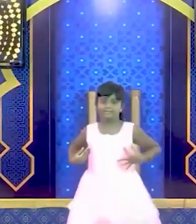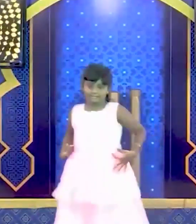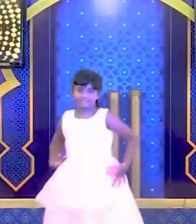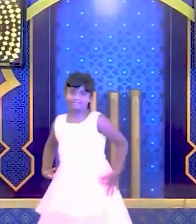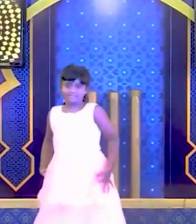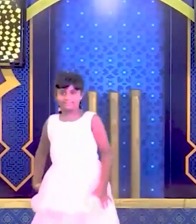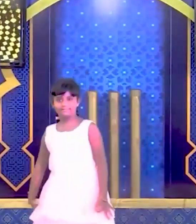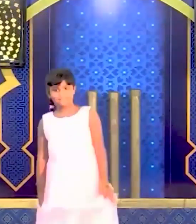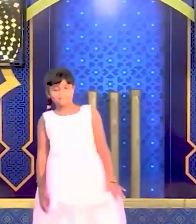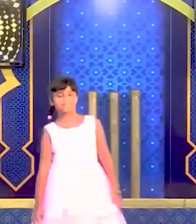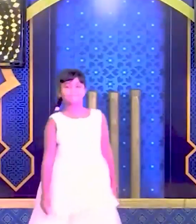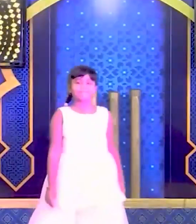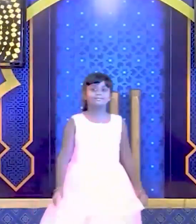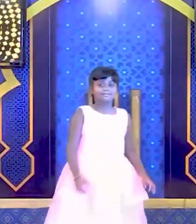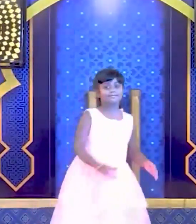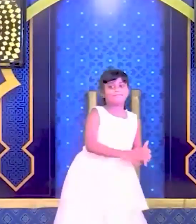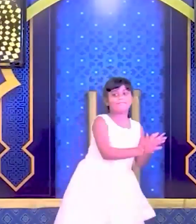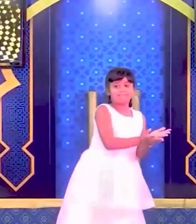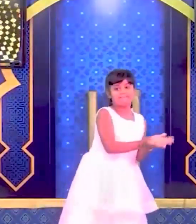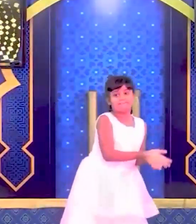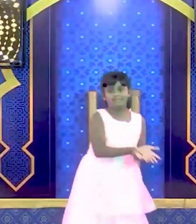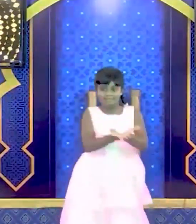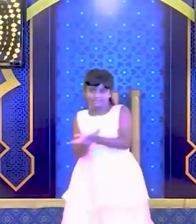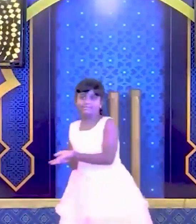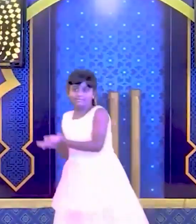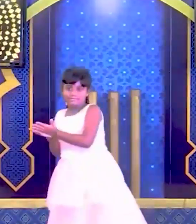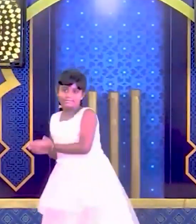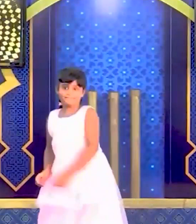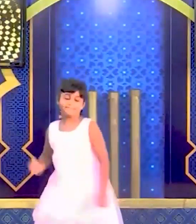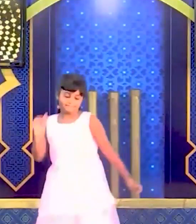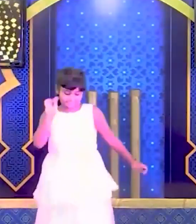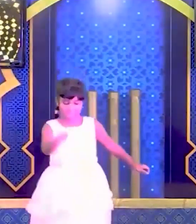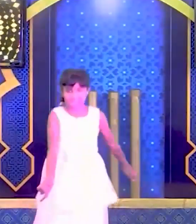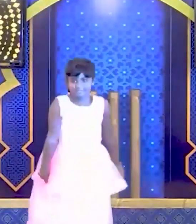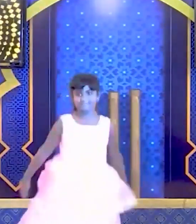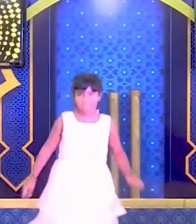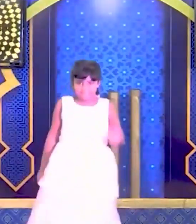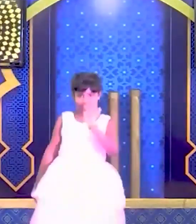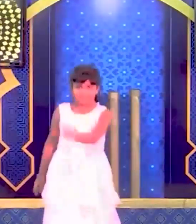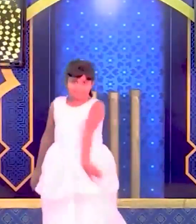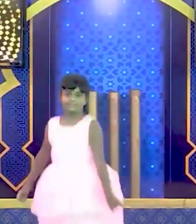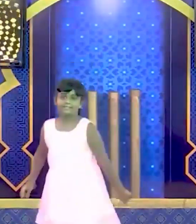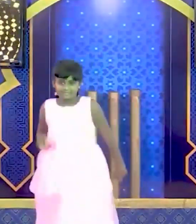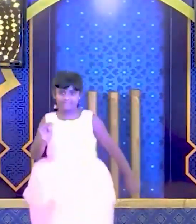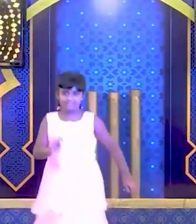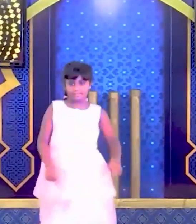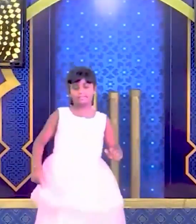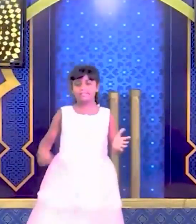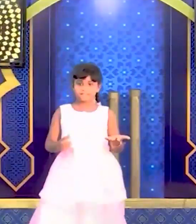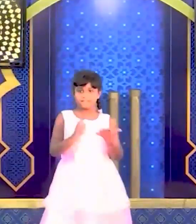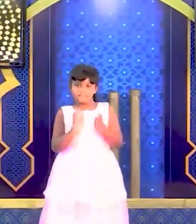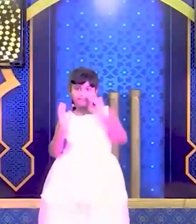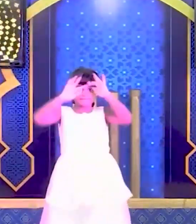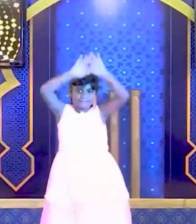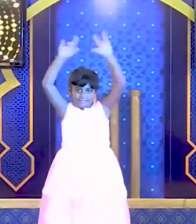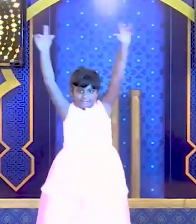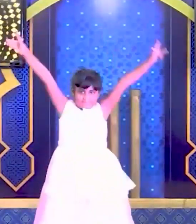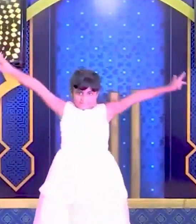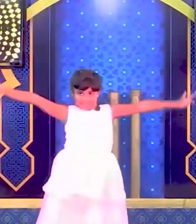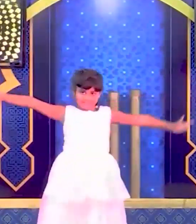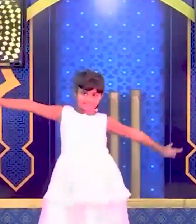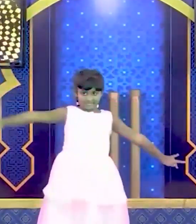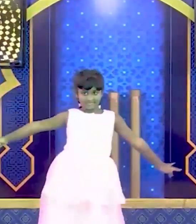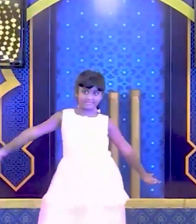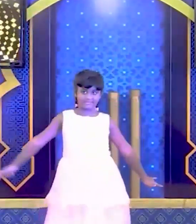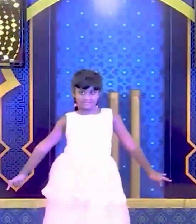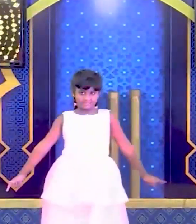बदलते जाओगे। कि उसका वचन तेरे पैरों के लिए दीपक है और